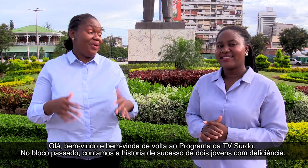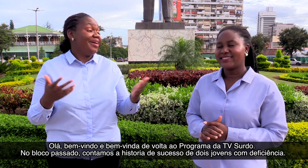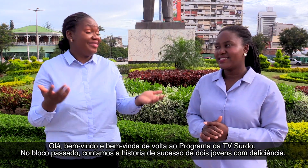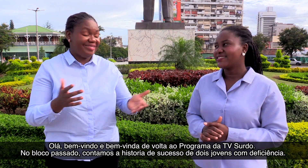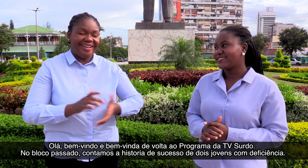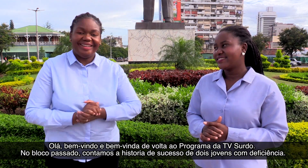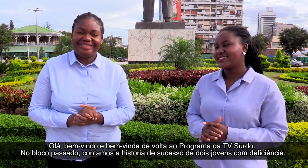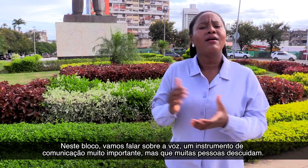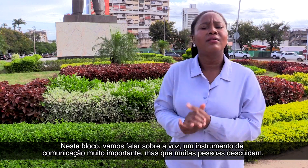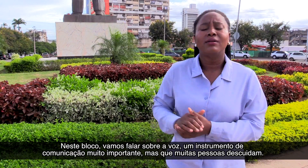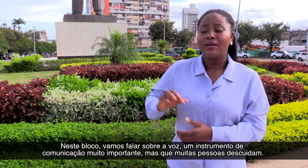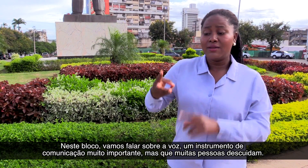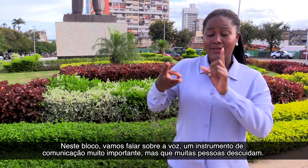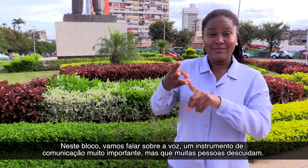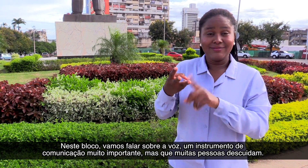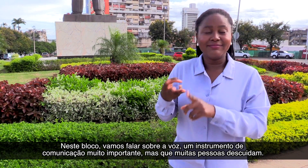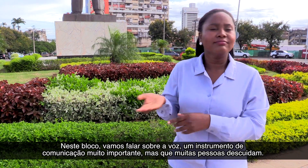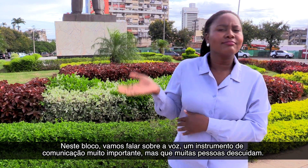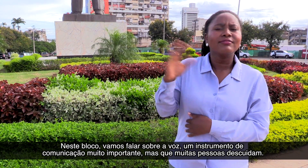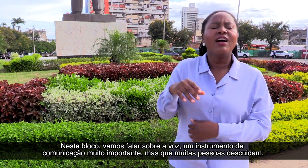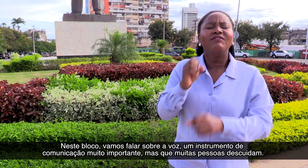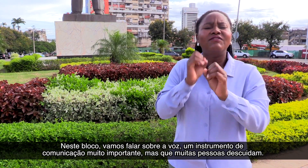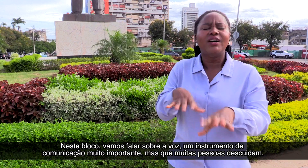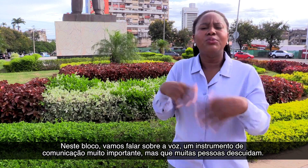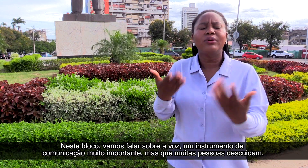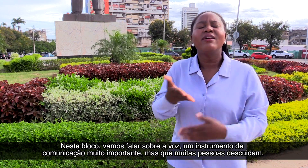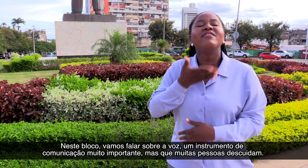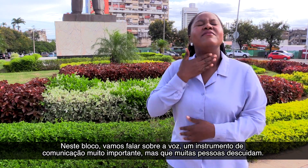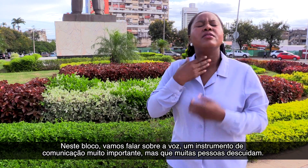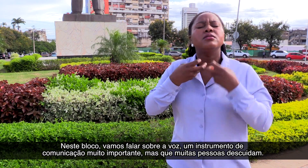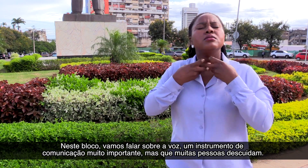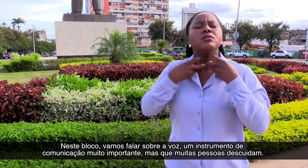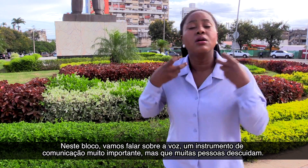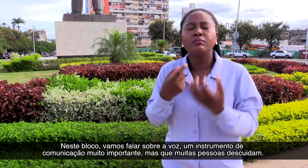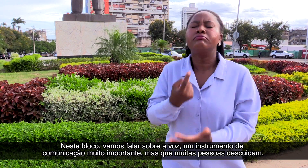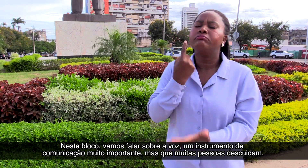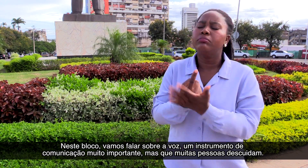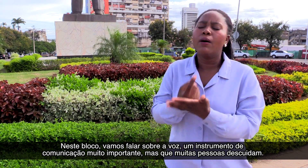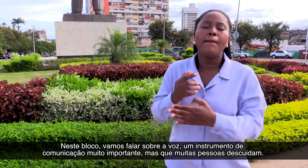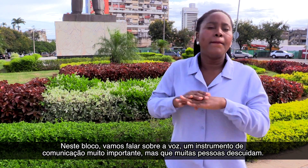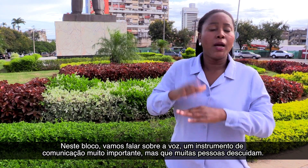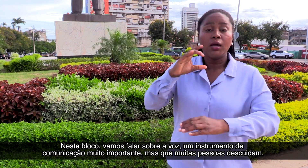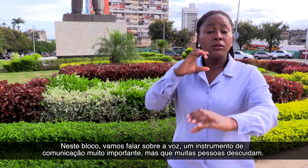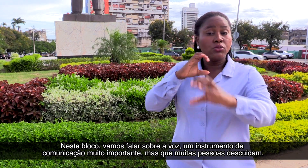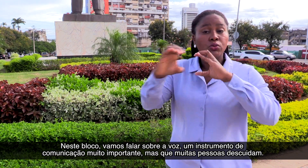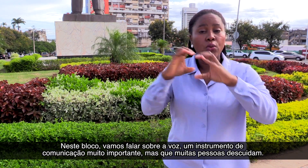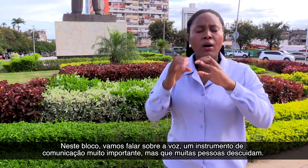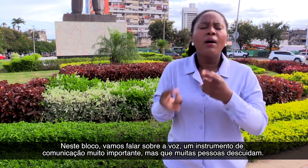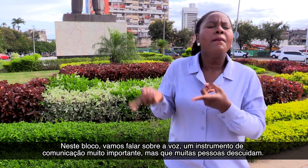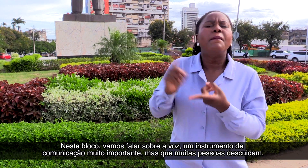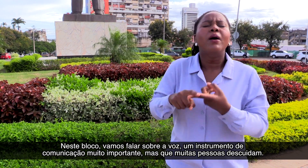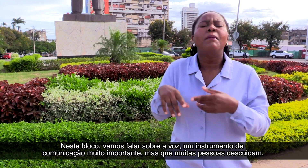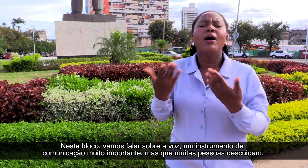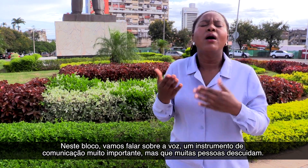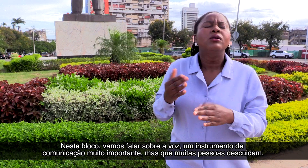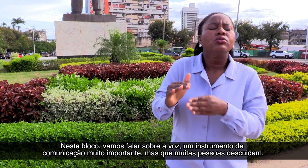com deficiência. Neste bloco, vamos falar sobre a voz, um instrumento de comunicação muito